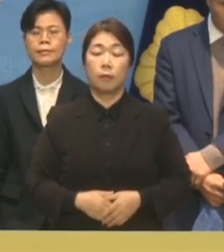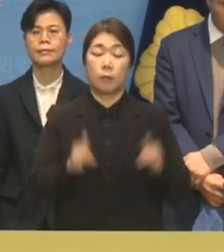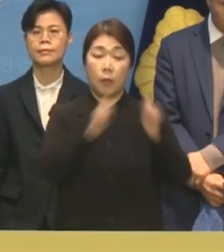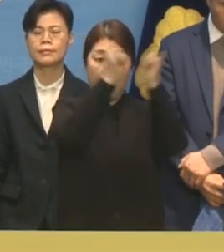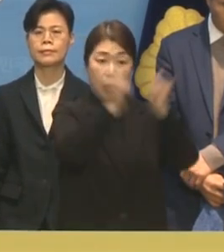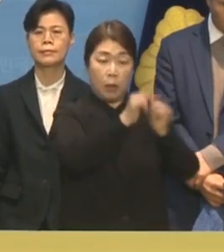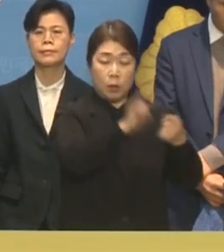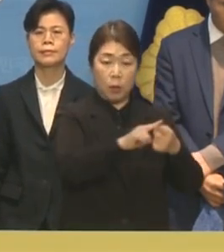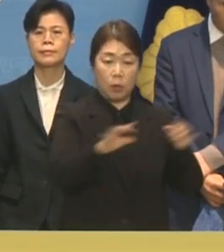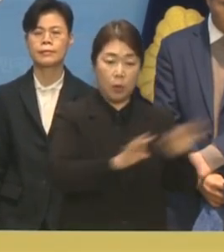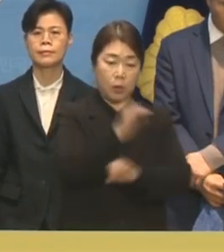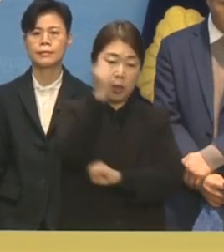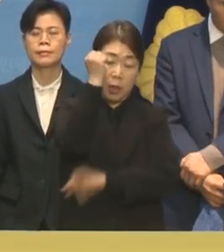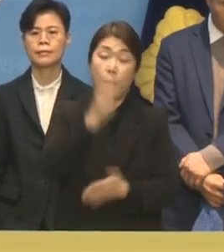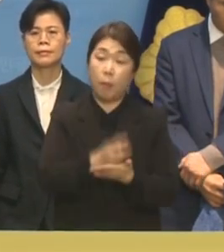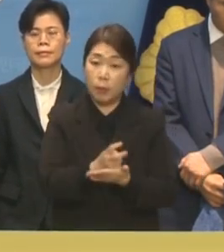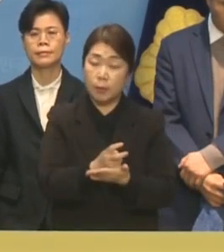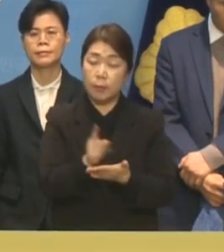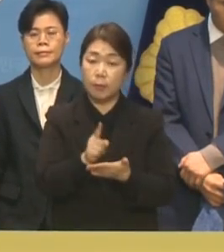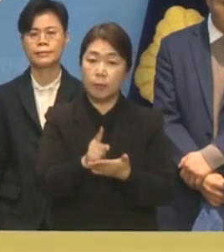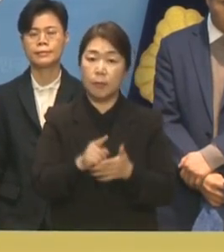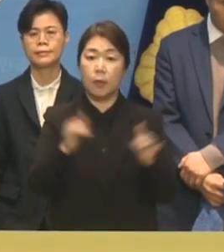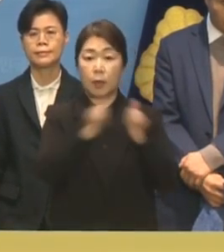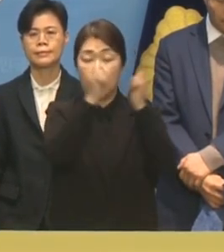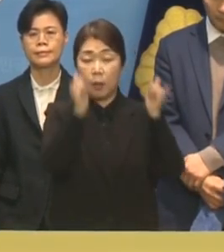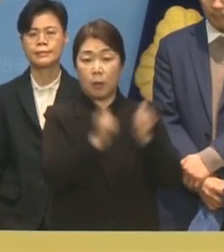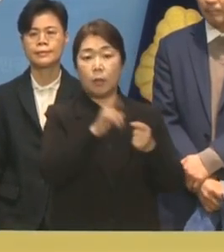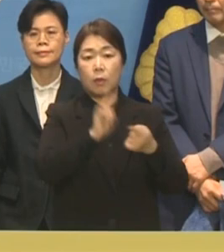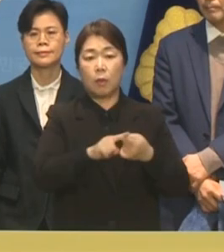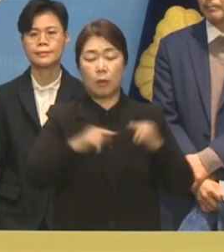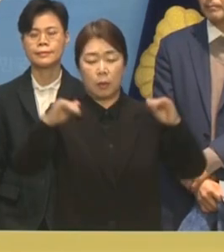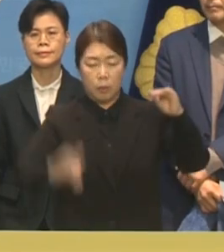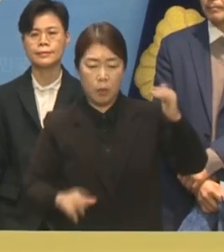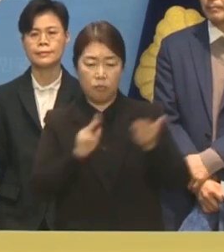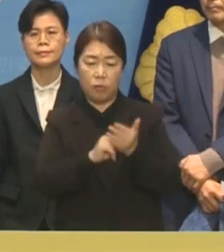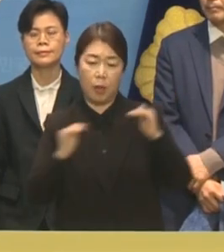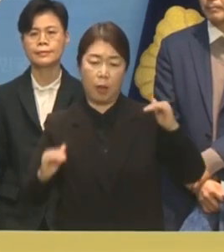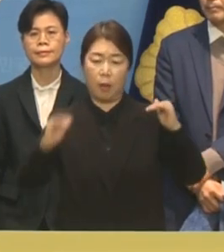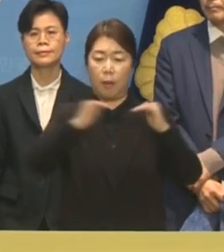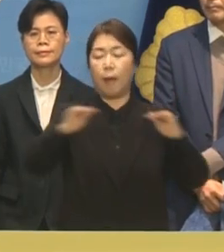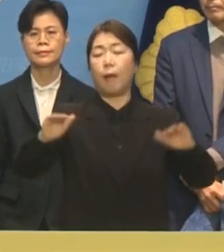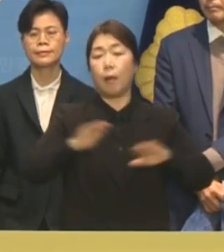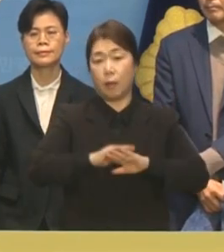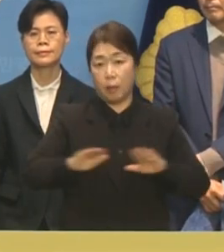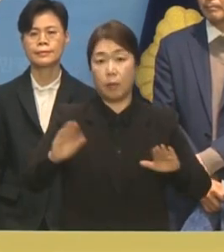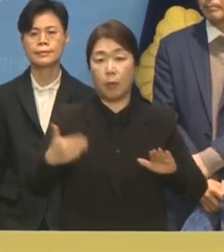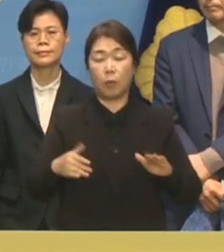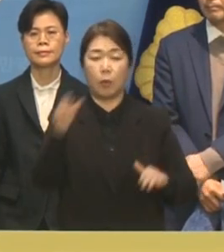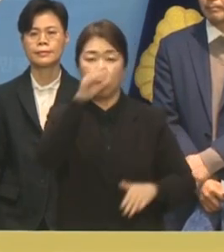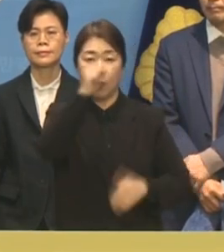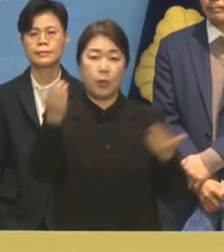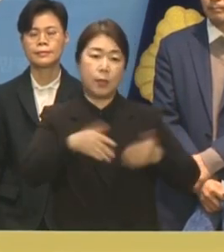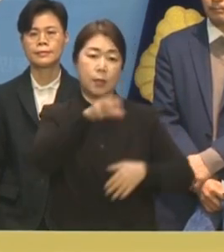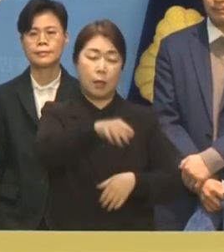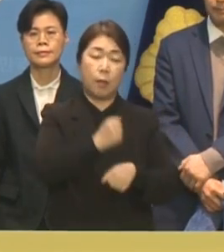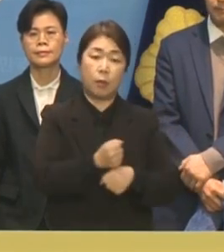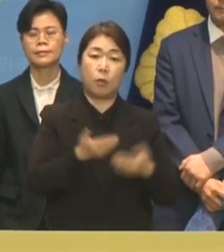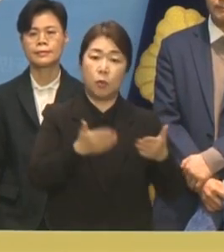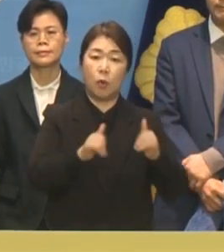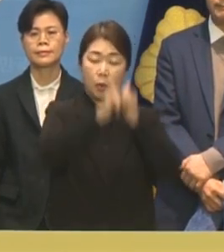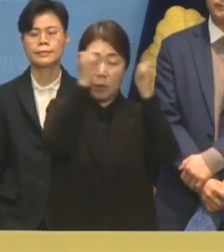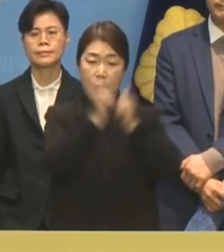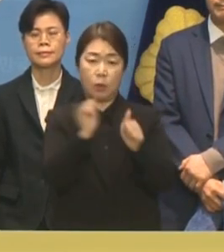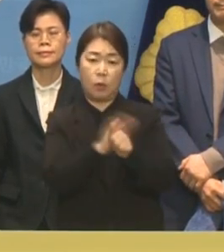사회적 경제 기본법은 우리 사회의 시대적 과제인 양극화 해소, 양질의 일자리 창출과 사회 서비스 제공,